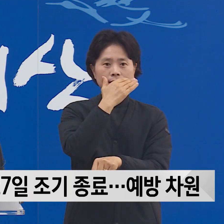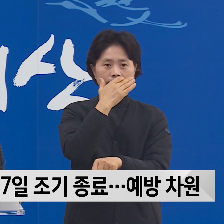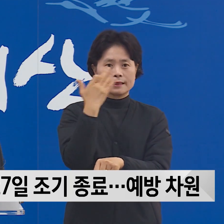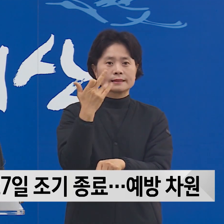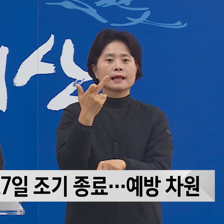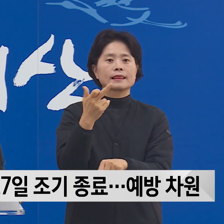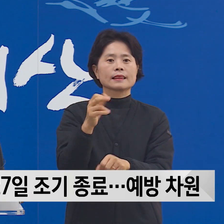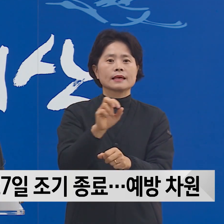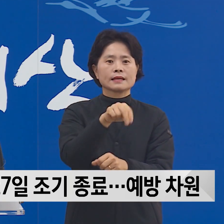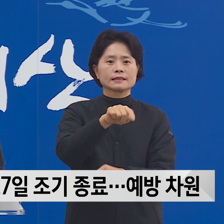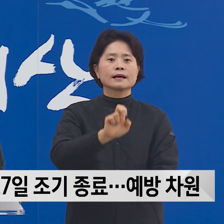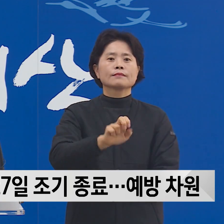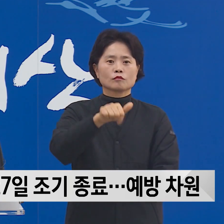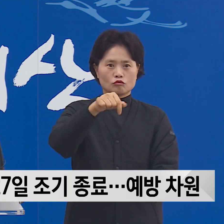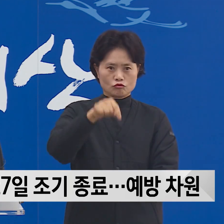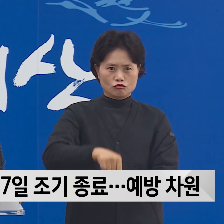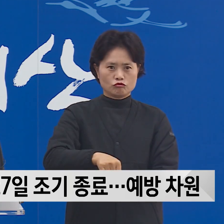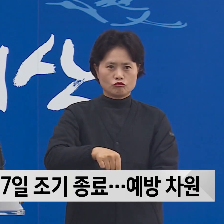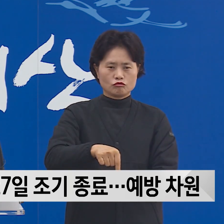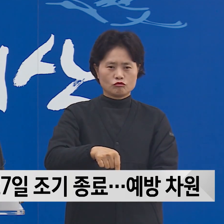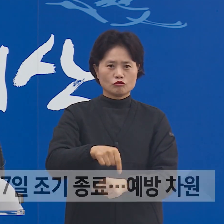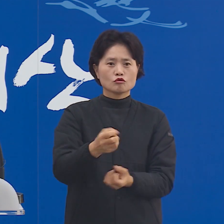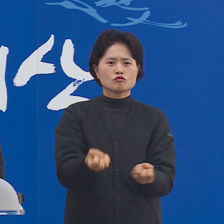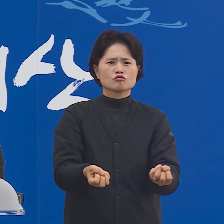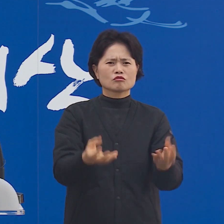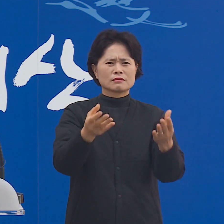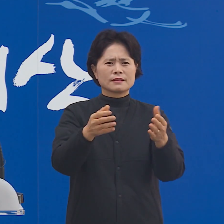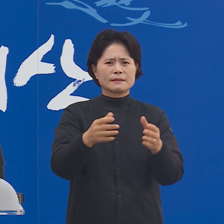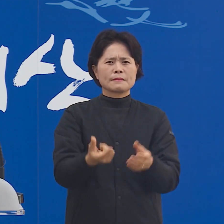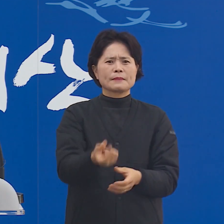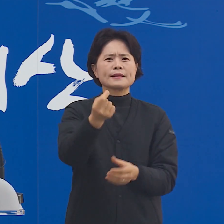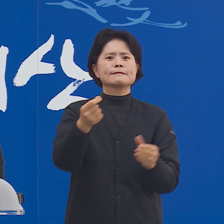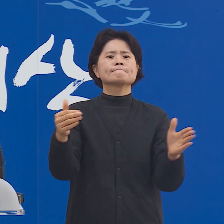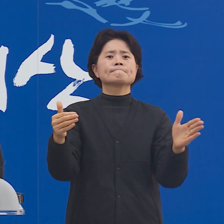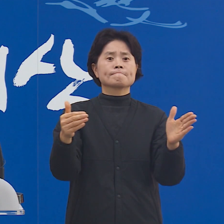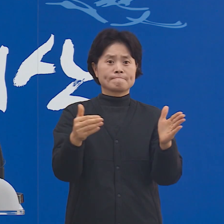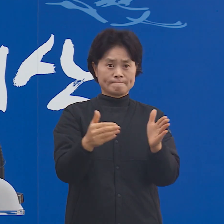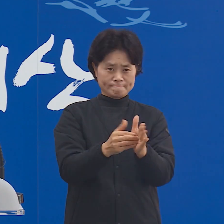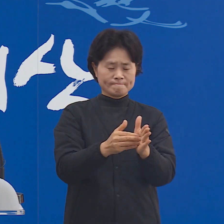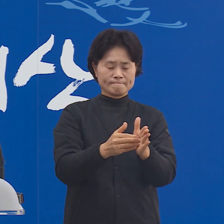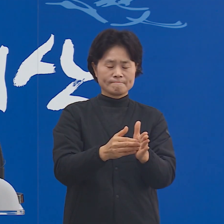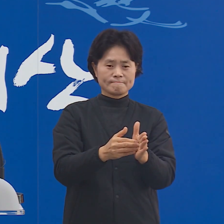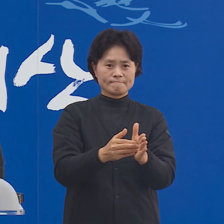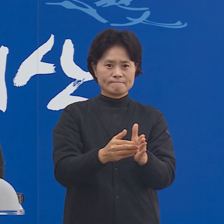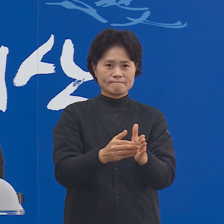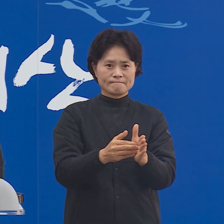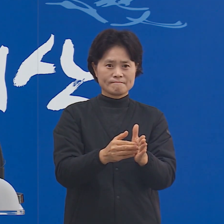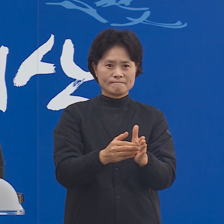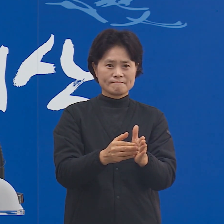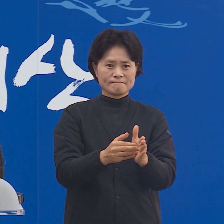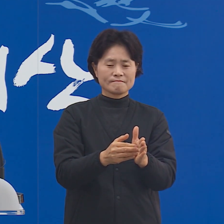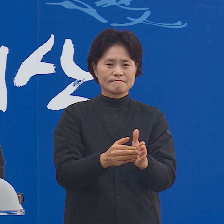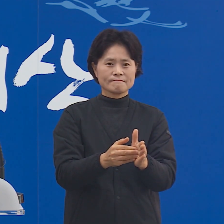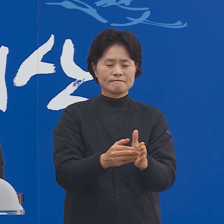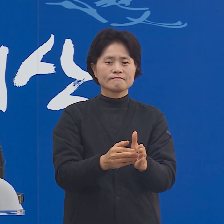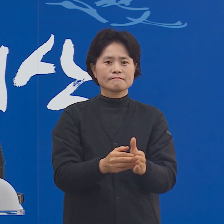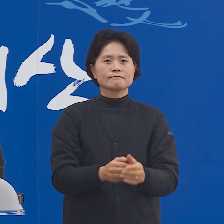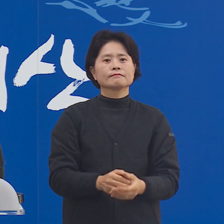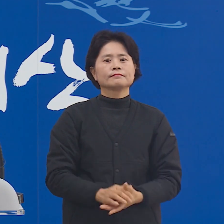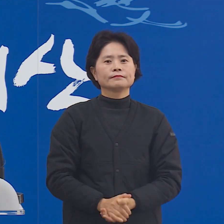외산장터 상국 축제도 조기 마무리하는 걸로 확정되었다는 그런 말씀을 드리겠습니다.